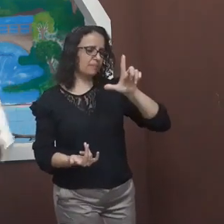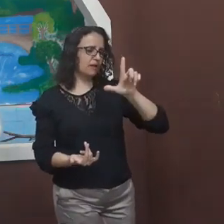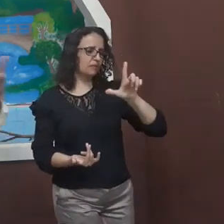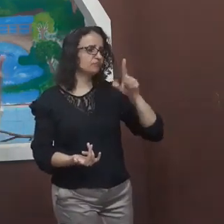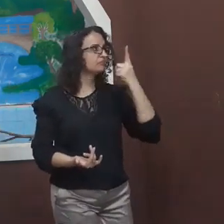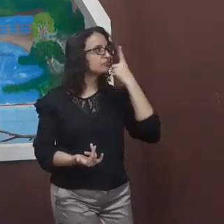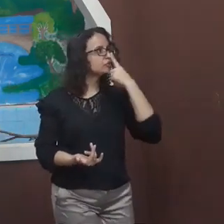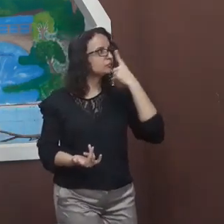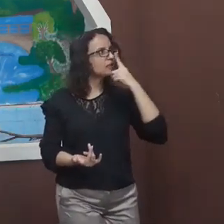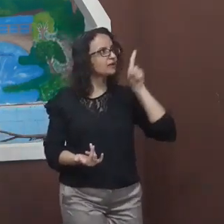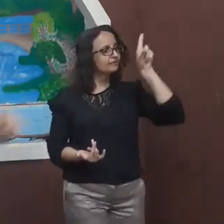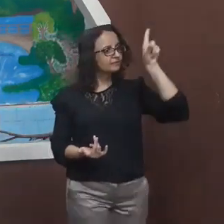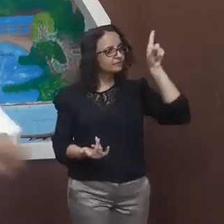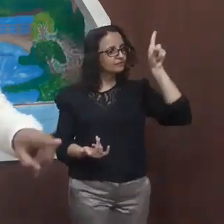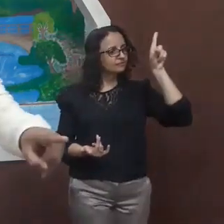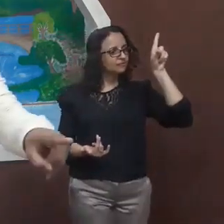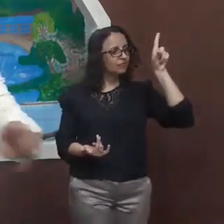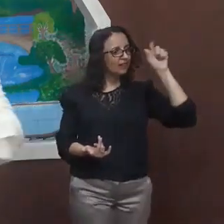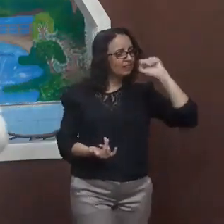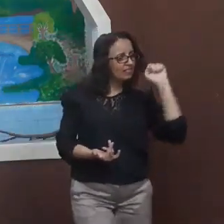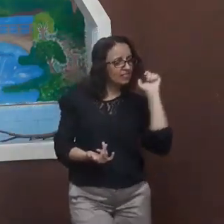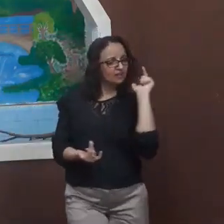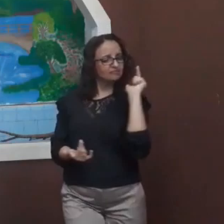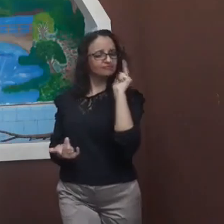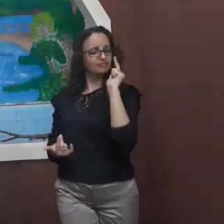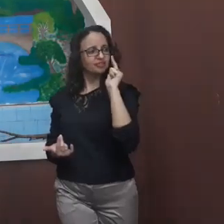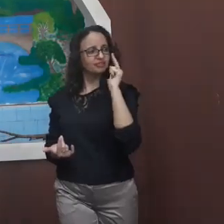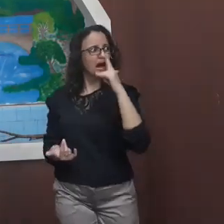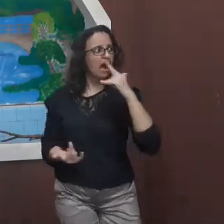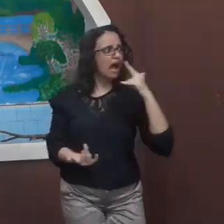Davi cobiçou uma mulher que não era sua.